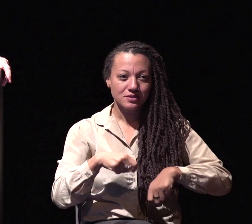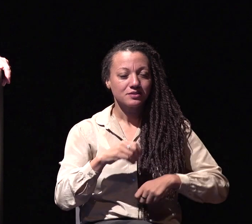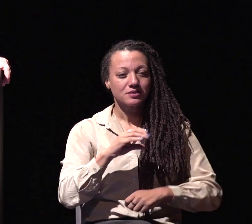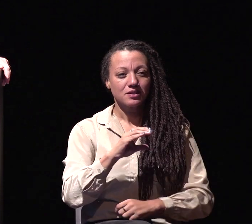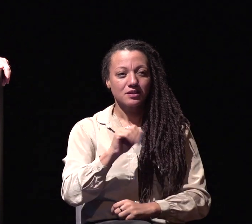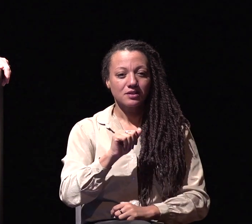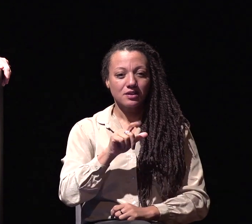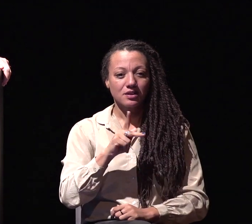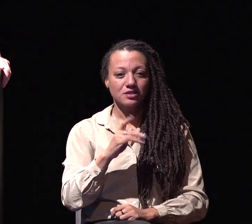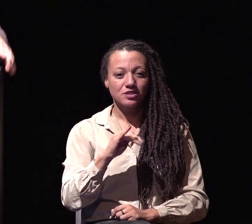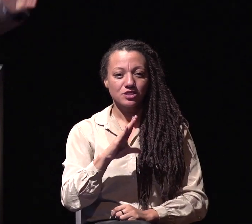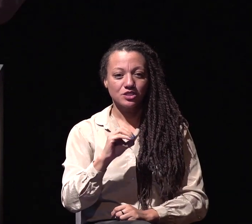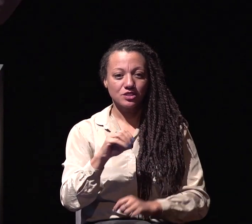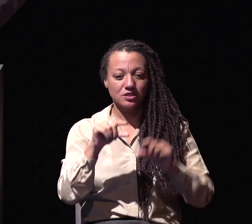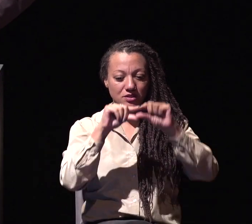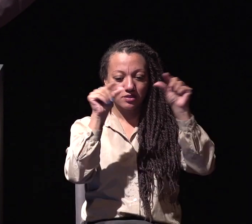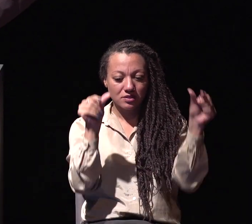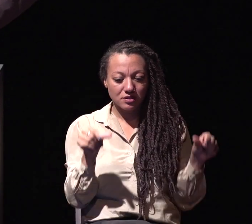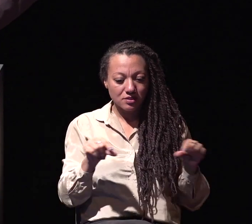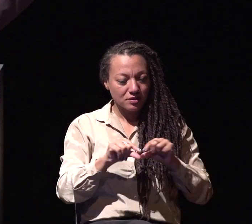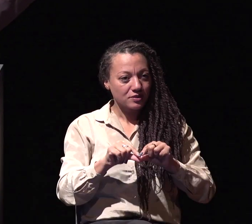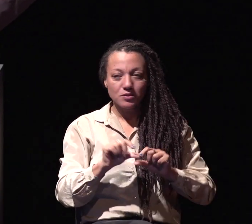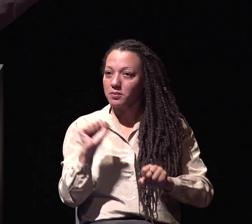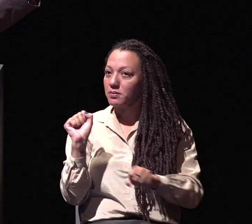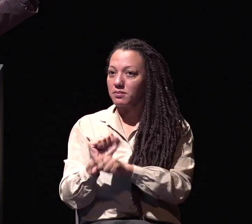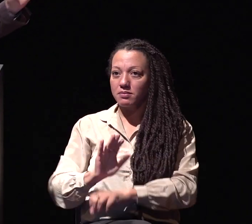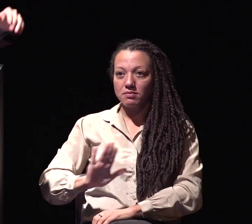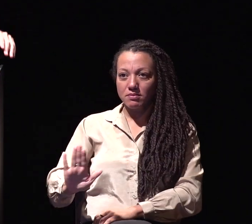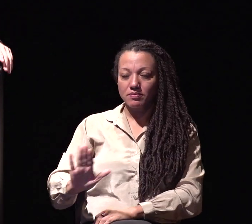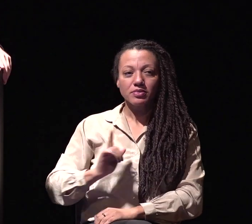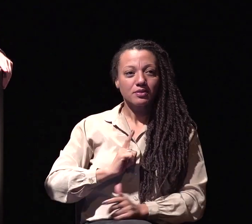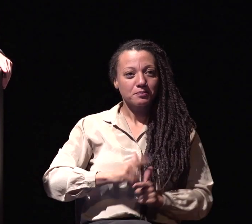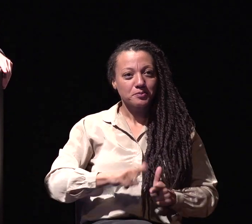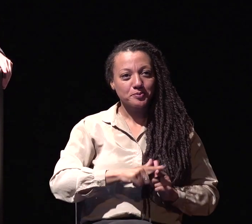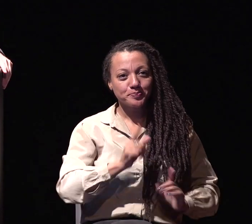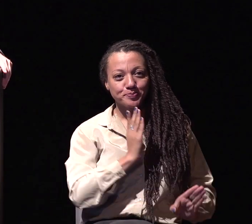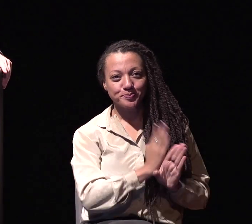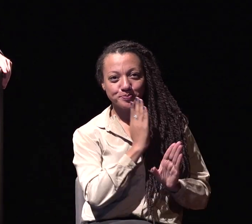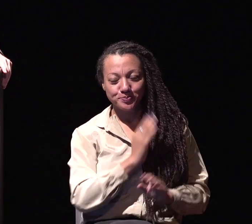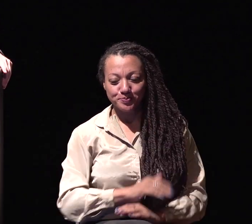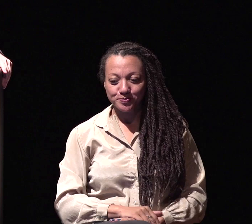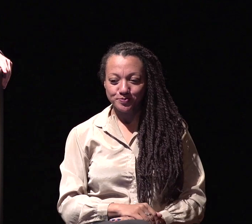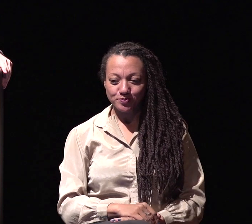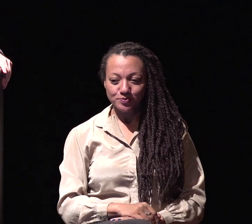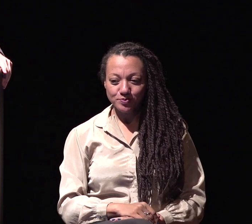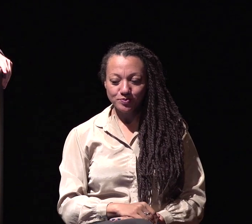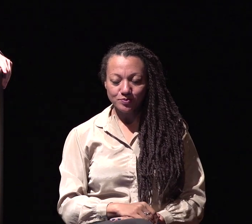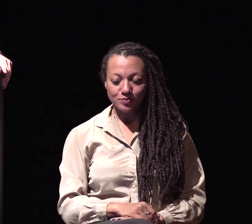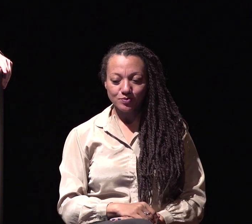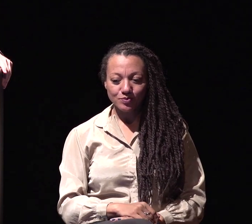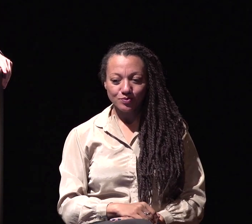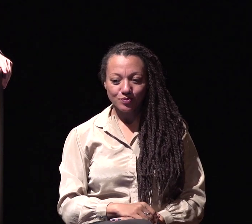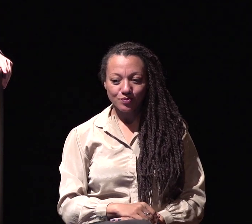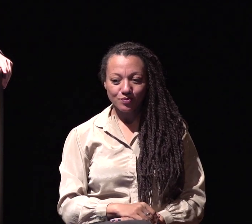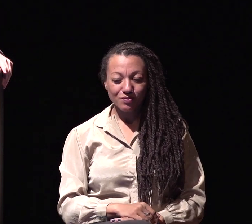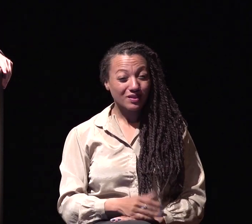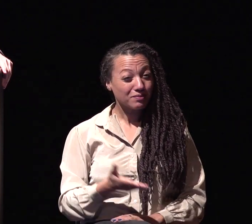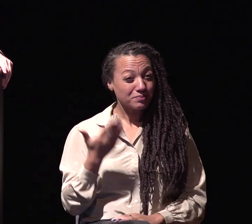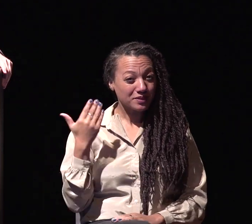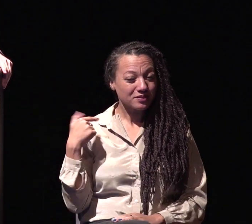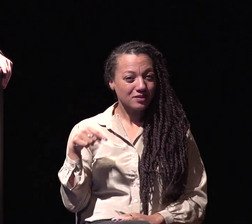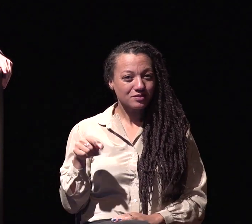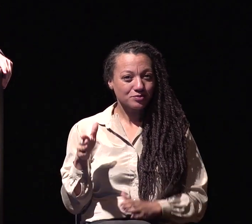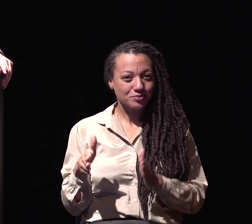umas intervenções para serem feitas. A gente falou, bom, para tudo, porque temos um problema. Continuando ainda lá no modelo